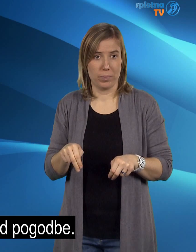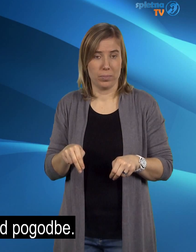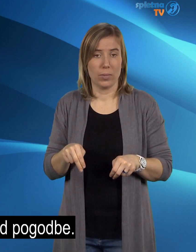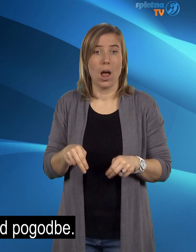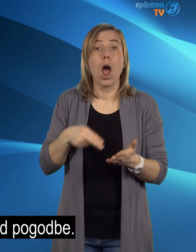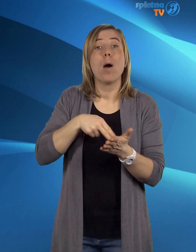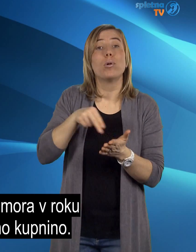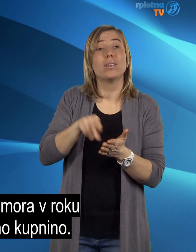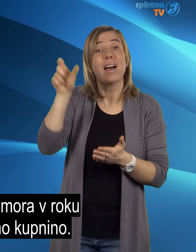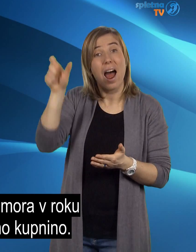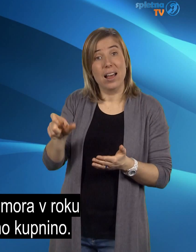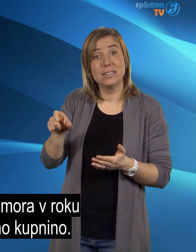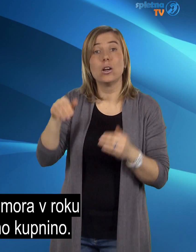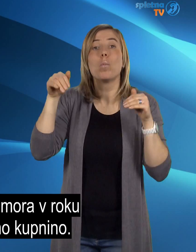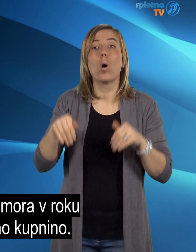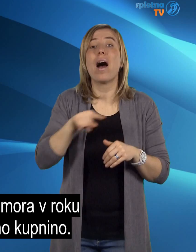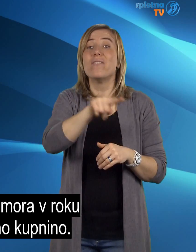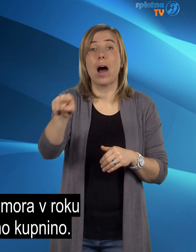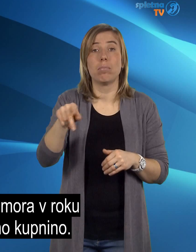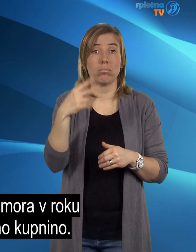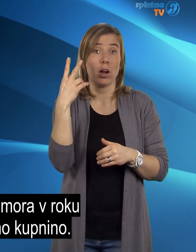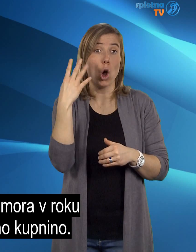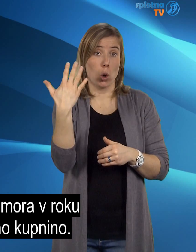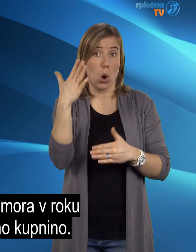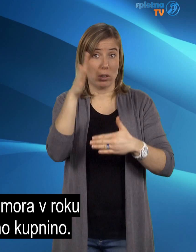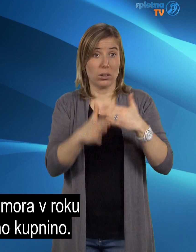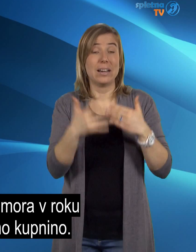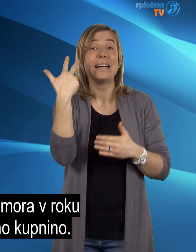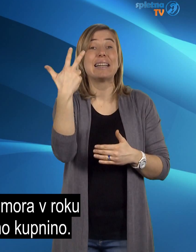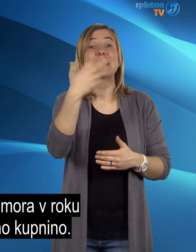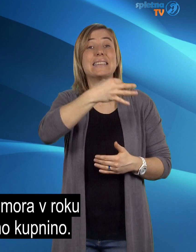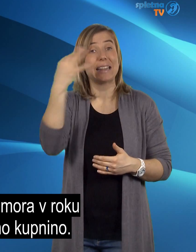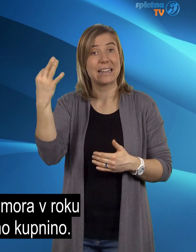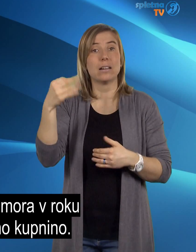Prodajalec pa vam mora v roku 30 dni vrniti celotno kupnino.